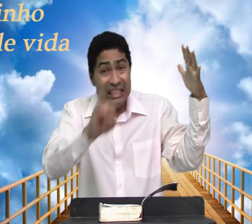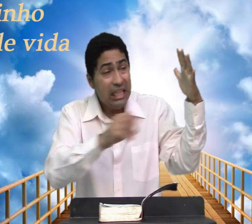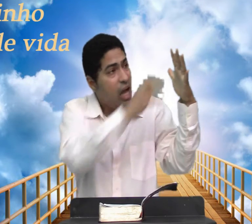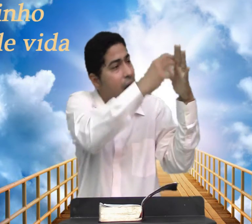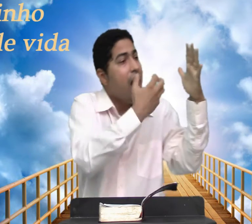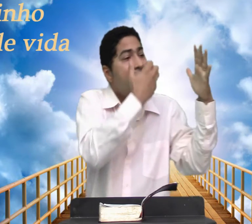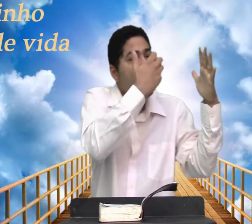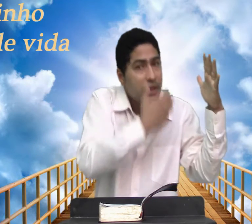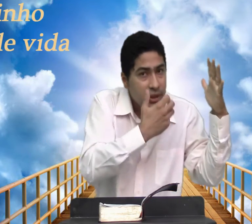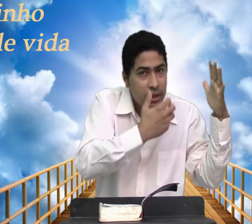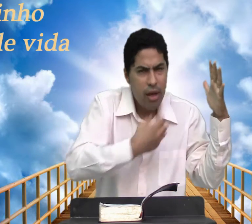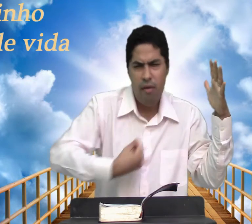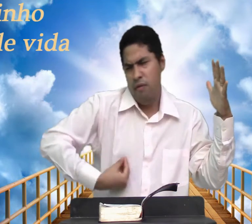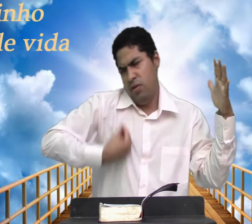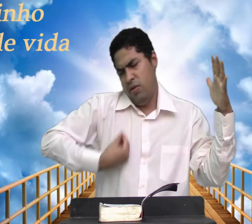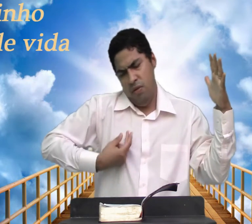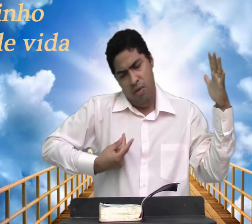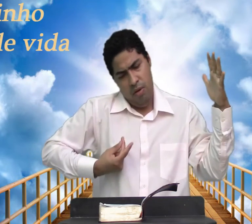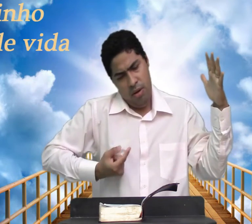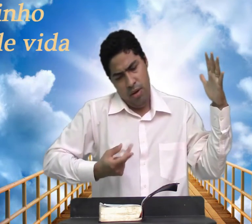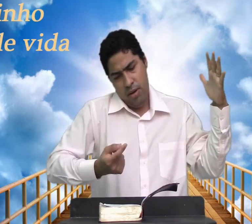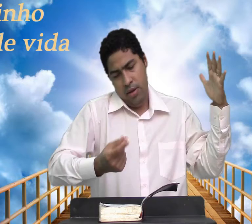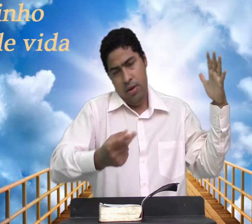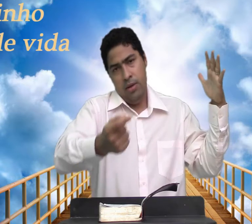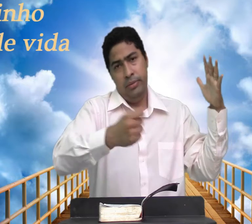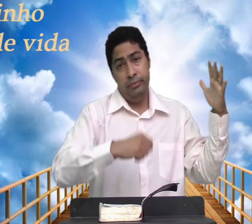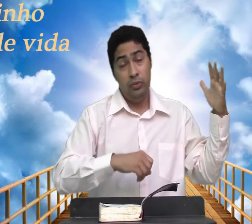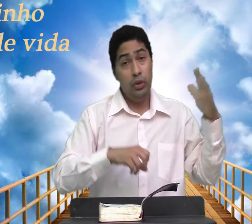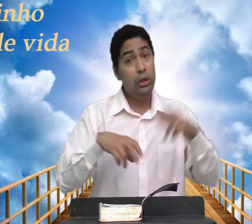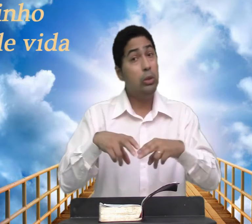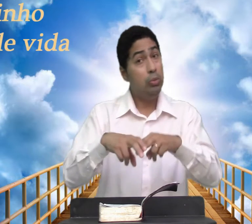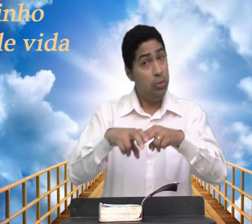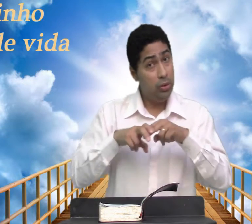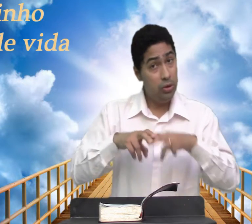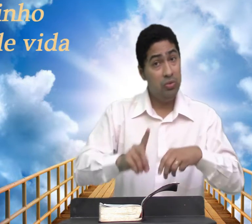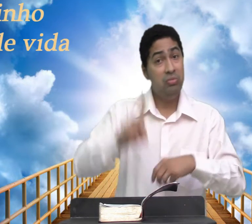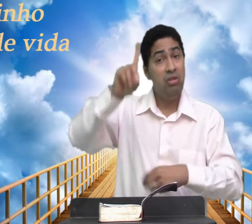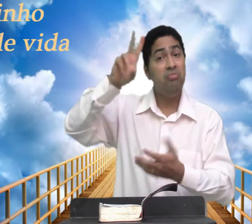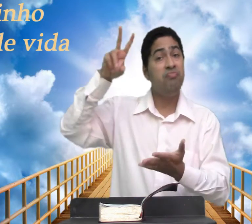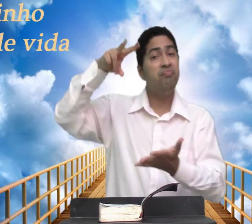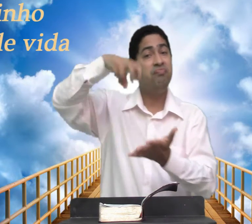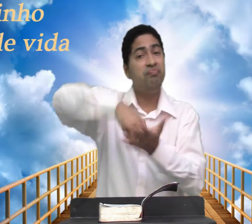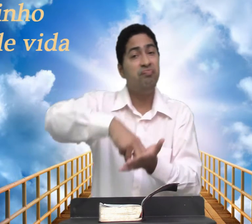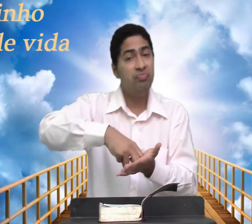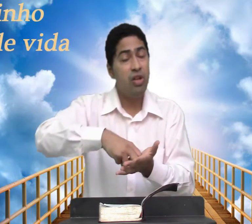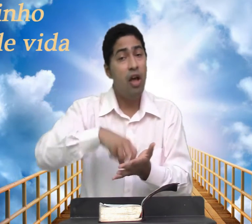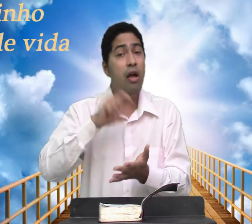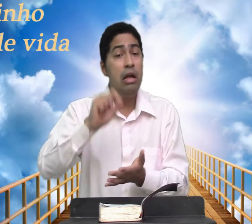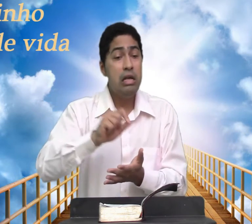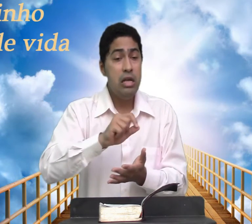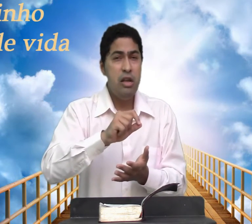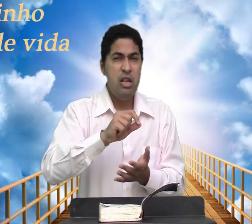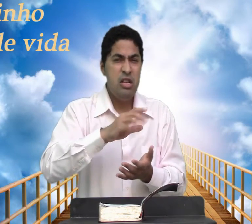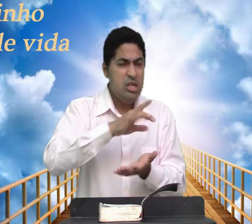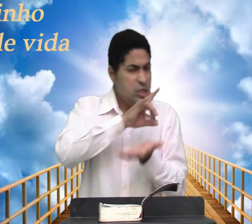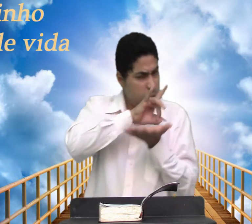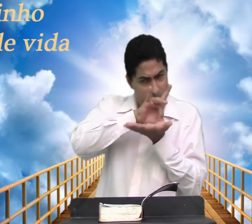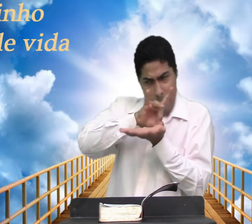vai viver eternamente. Por isso, o Senhor Deus os lançou fora do jardim,